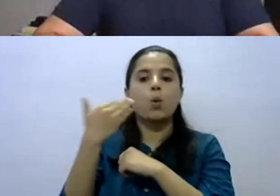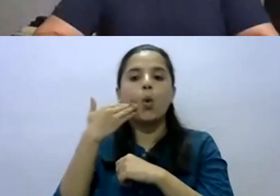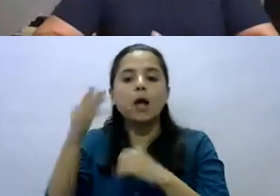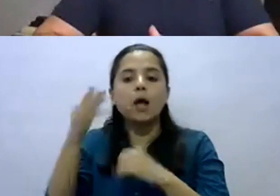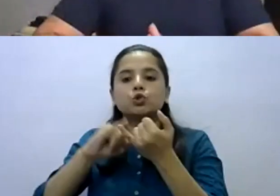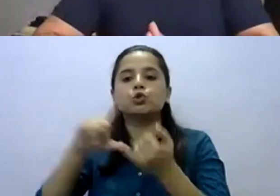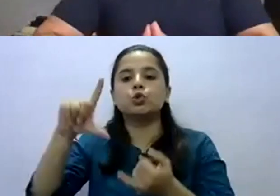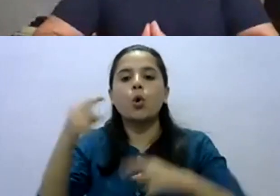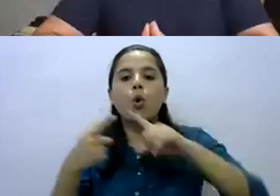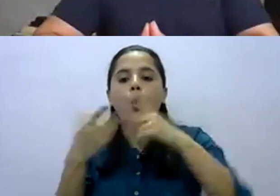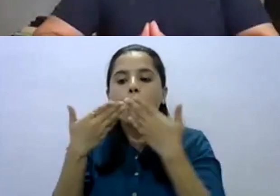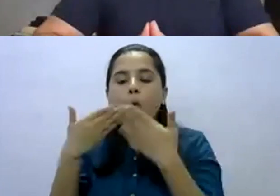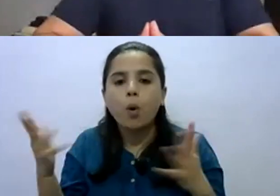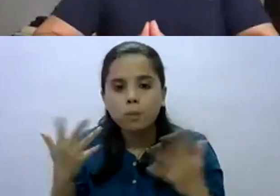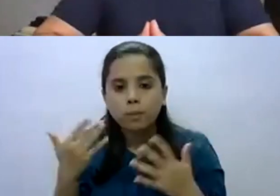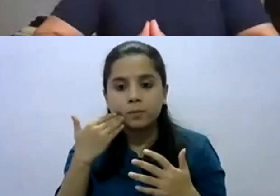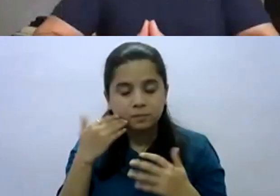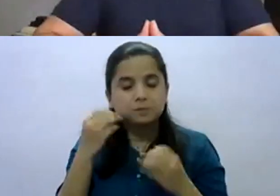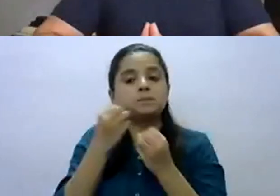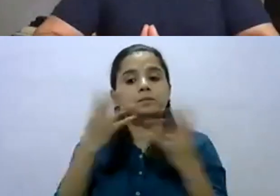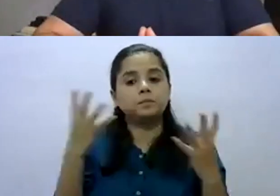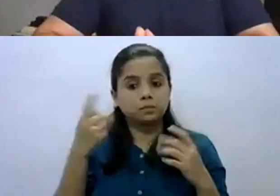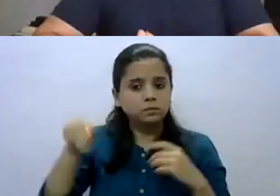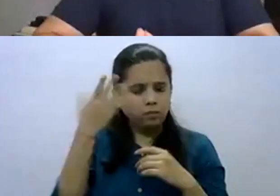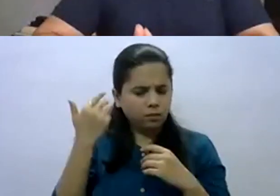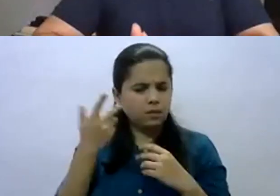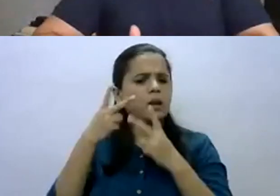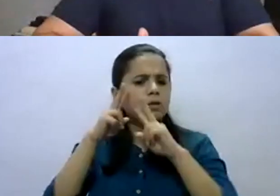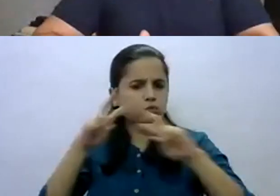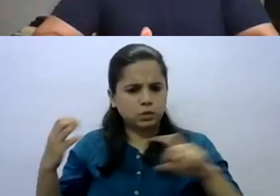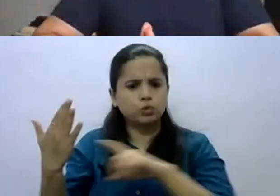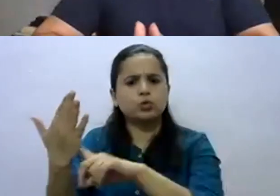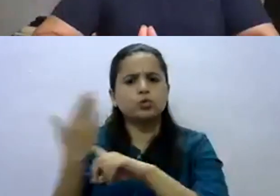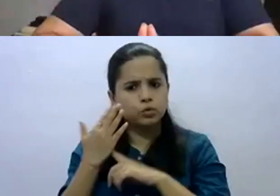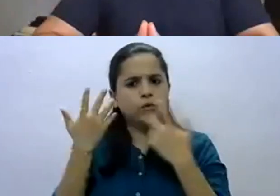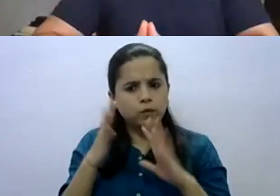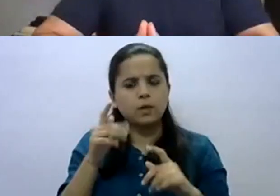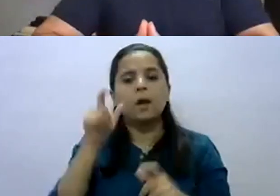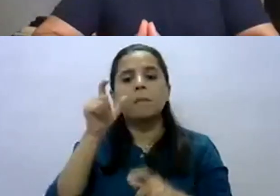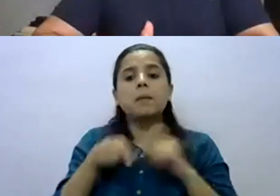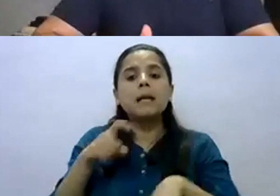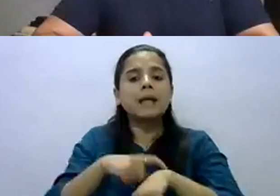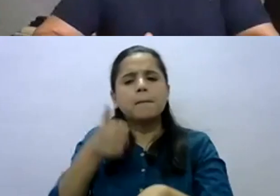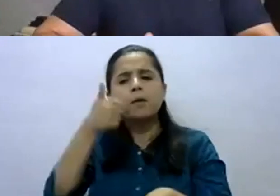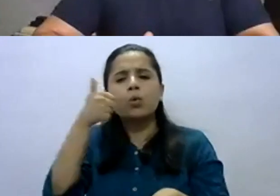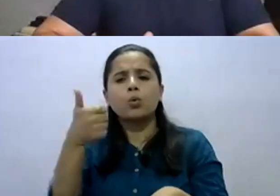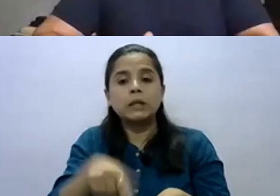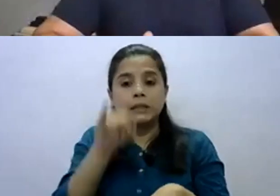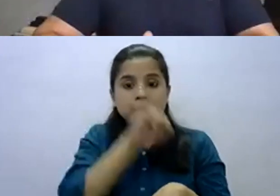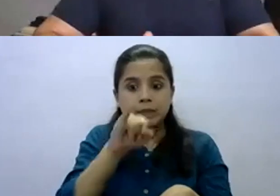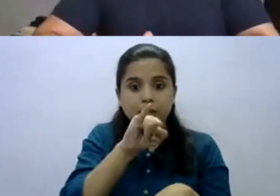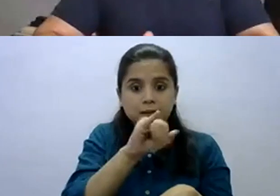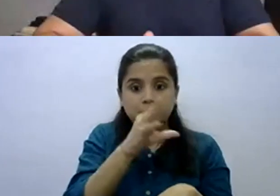up. And also studies have shown that the vaccine slots का best time ढूंढने का is 6 p.m. to 11